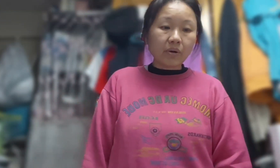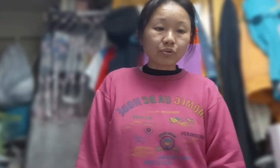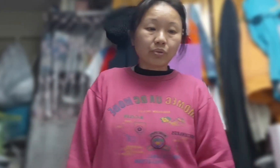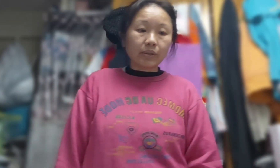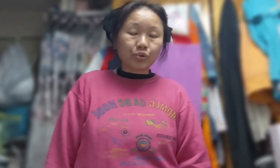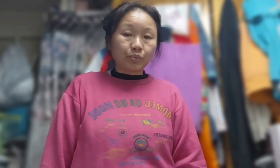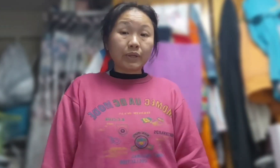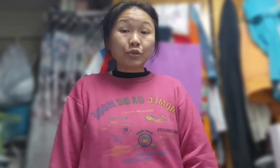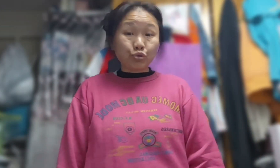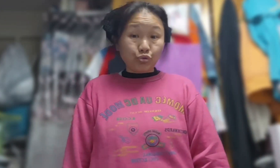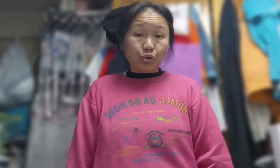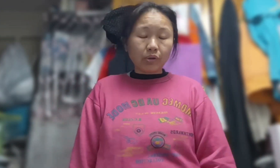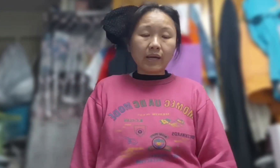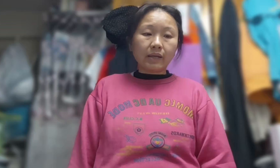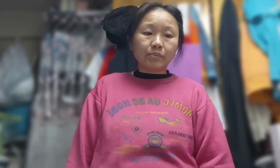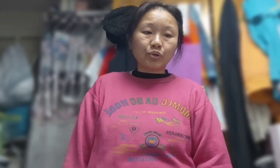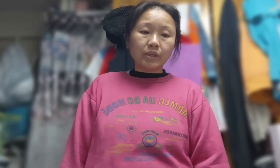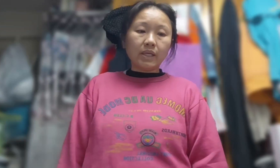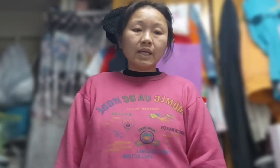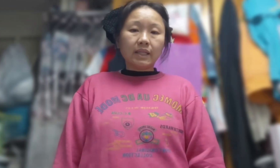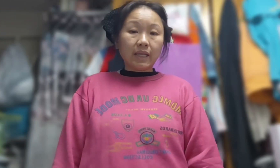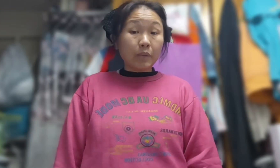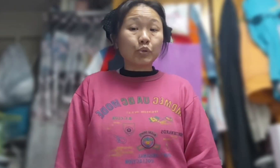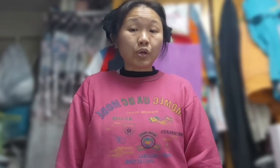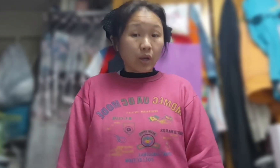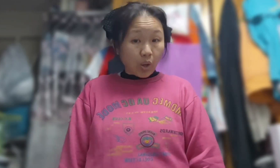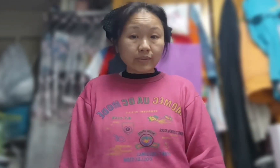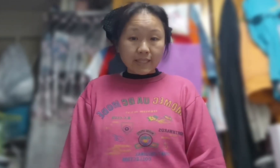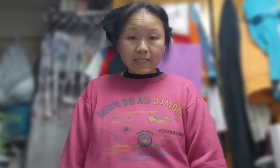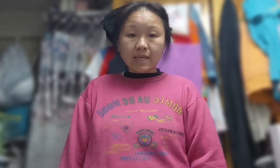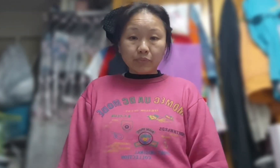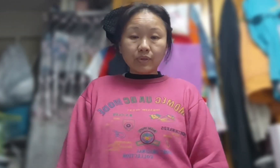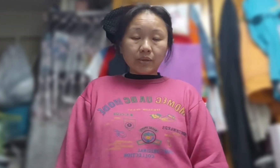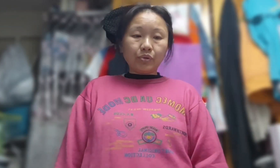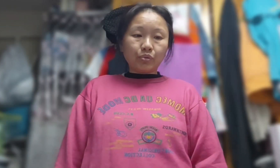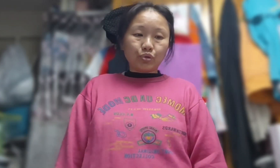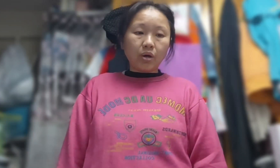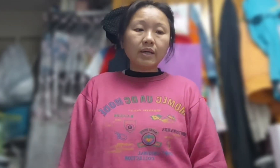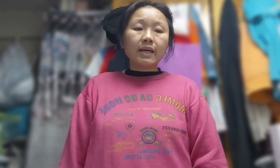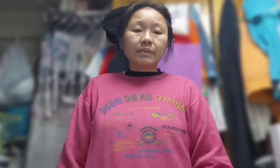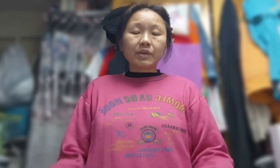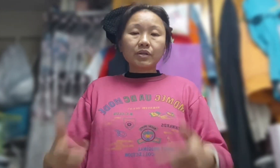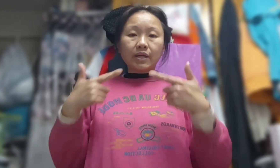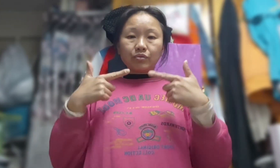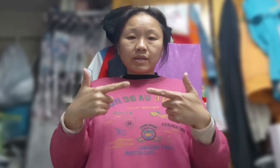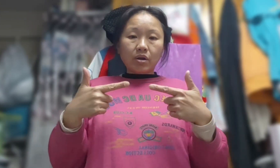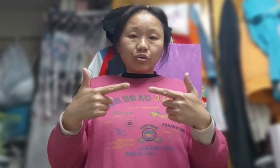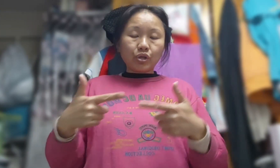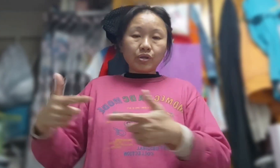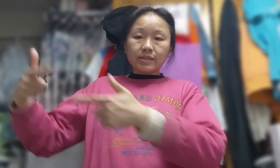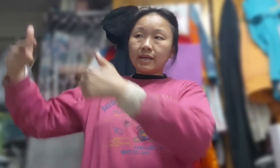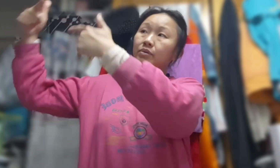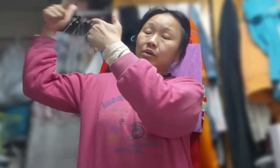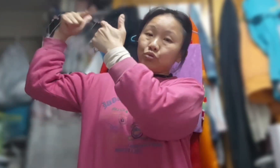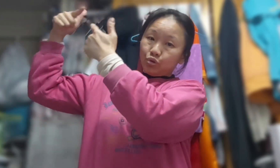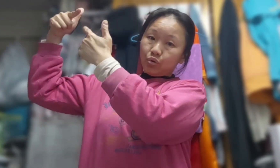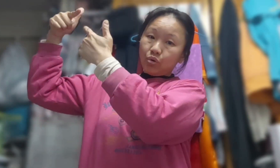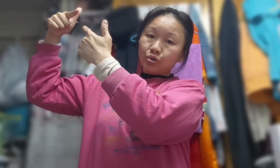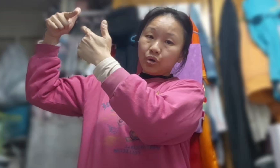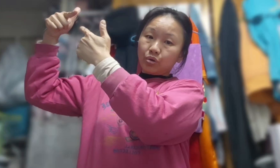做嘅全部跟旋律啦，咁所以基本上係兩次嘅每個手語動作。咁跟住繼續就係兩個槍手，由左上角